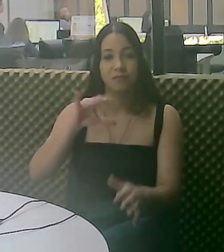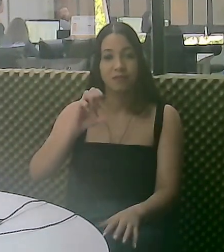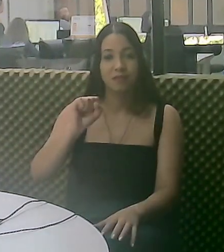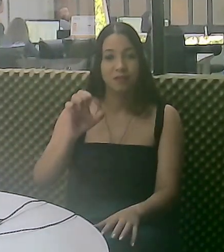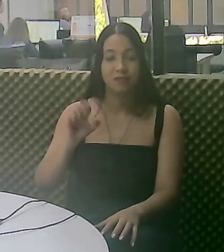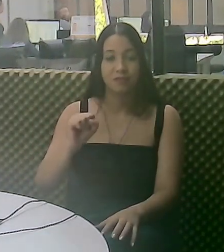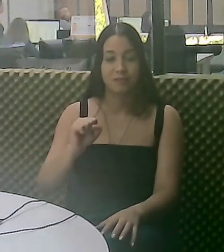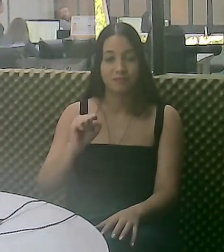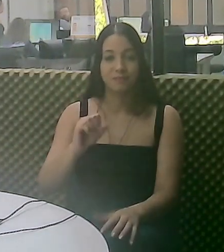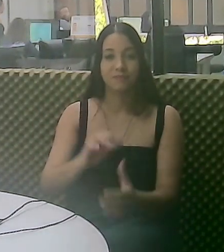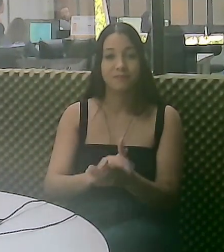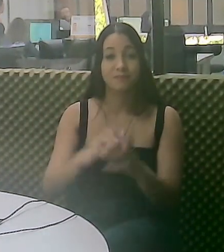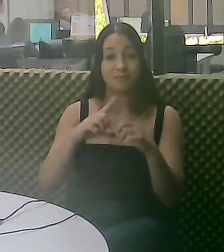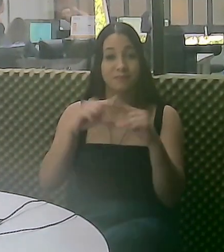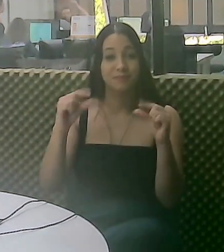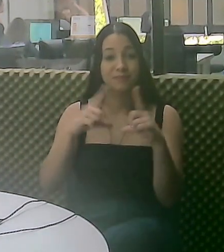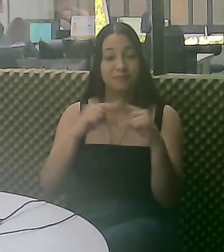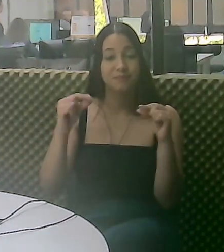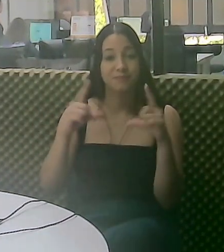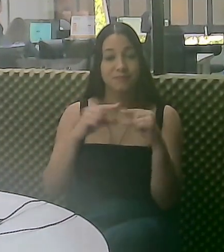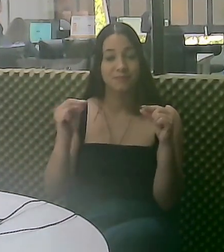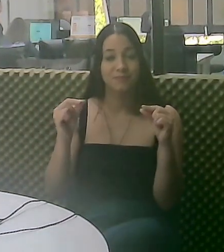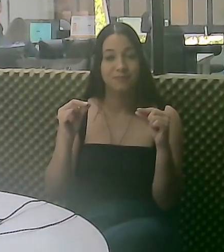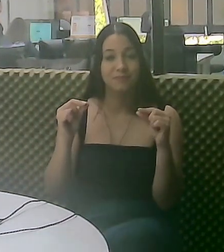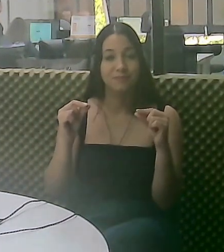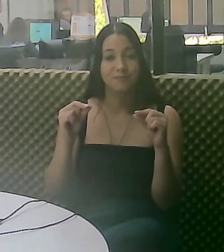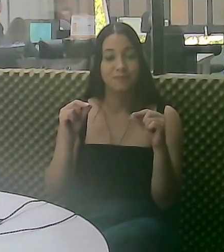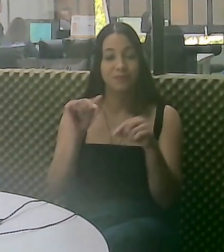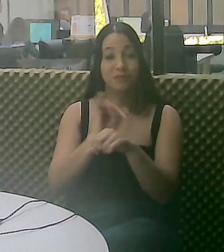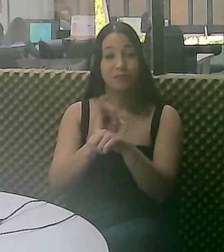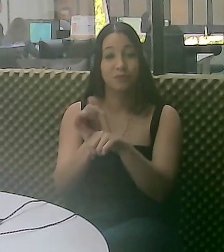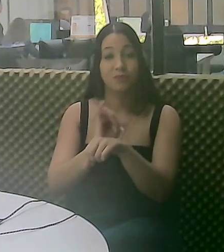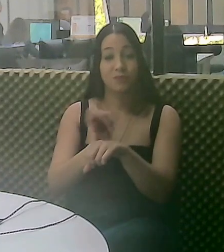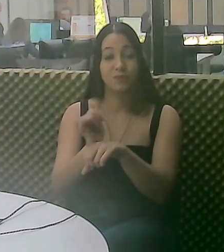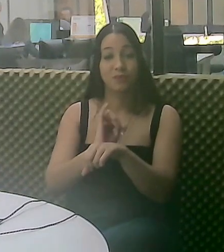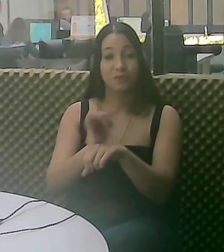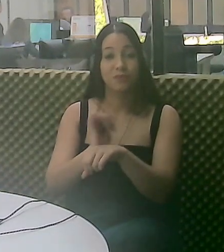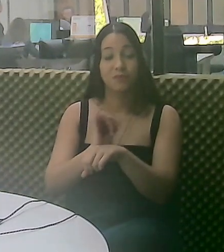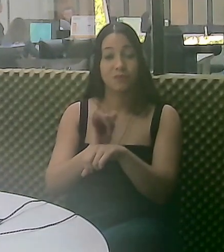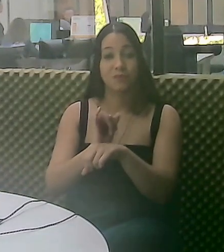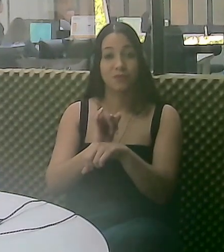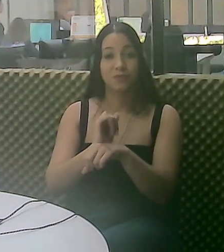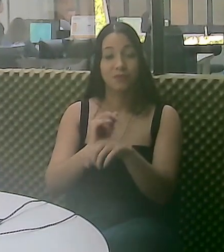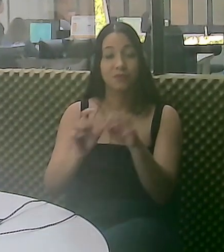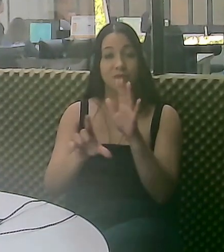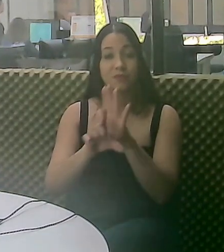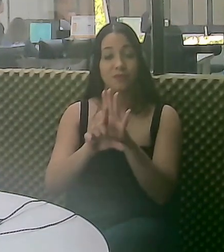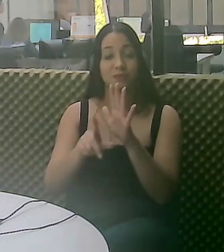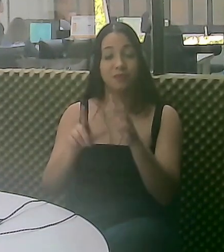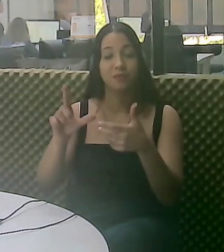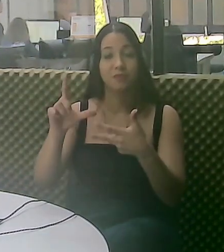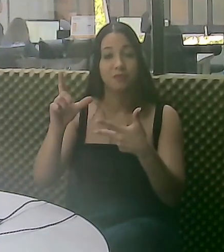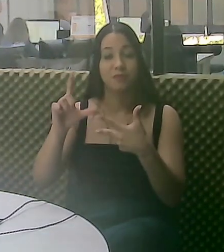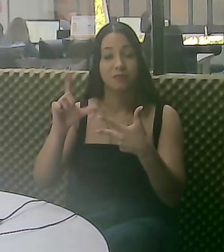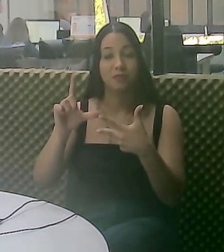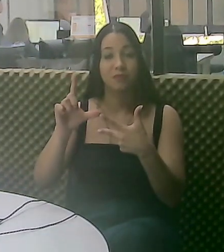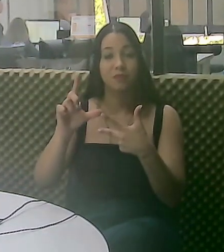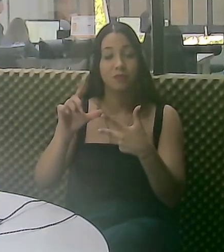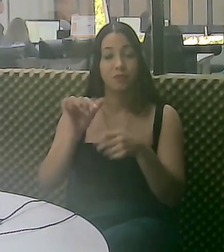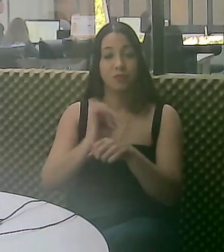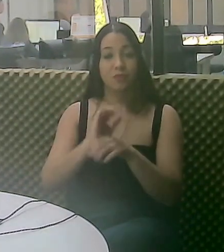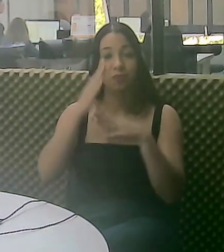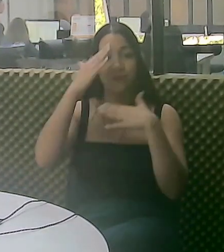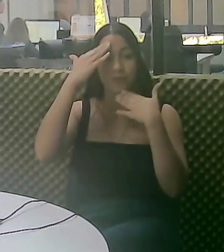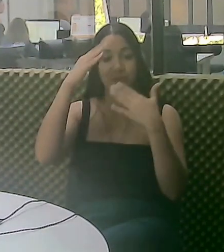na Câmara dos Deputados, em Brasília. A transmissão ocorrerá ao vivo pelo canal da Casa Legislativa no YouTube. A homenagem